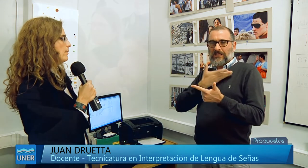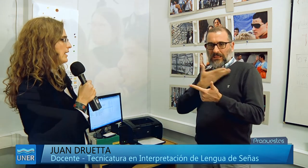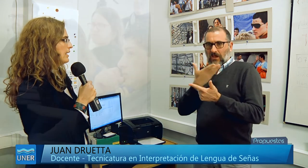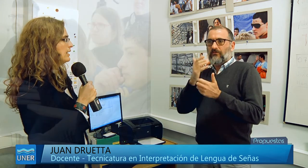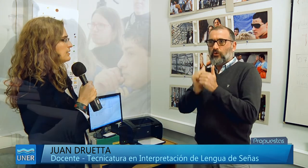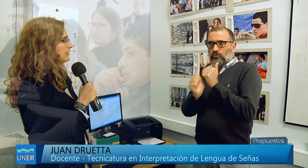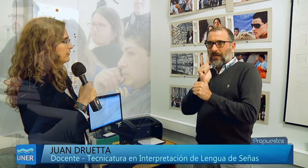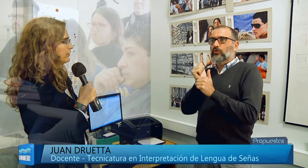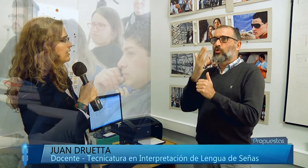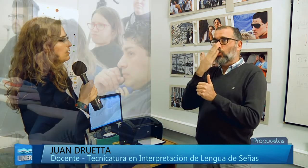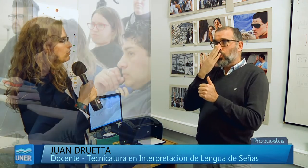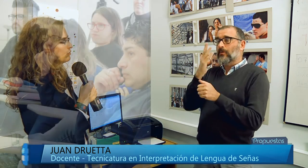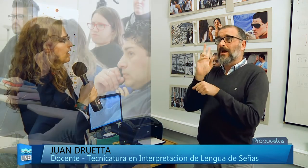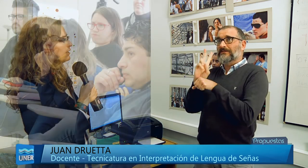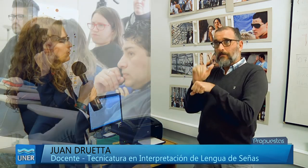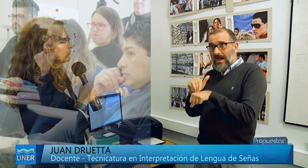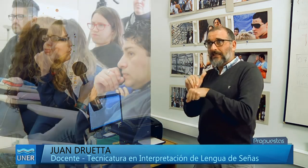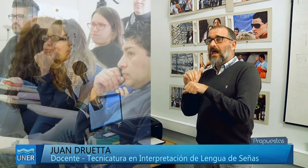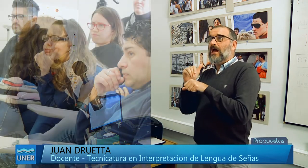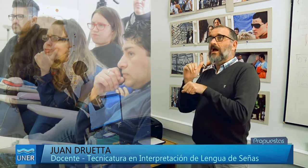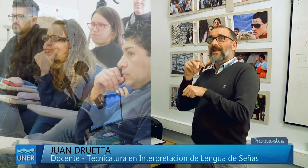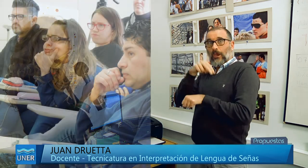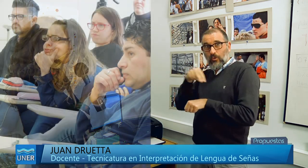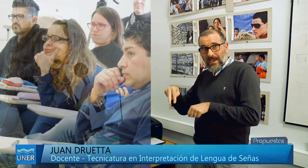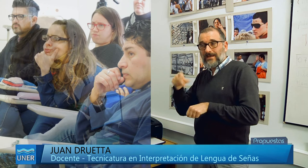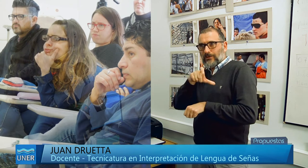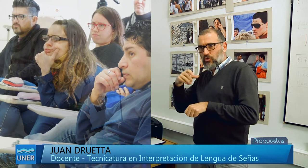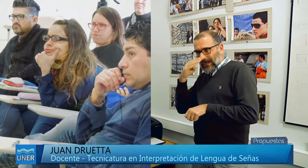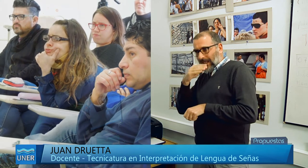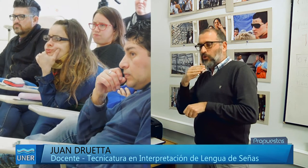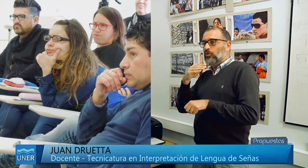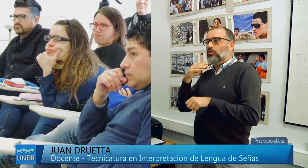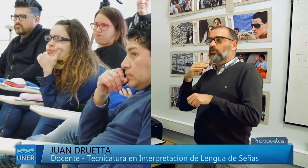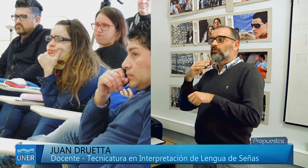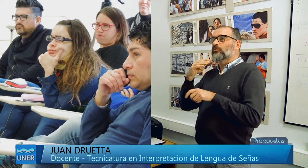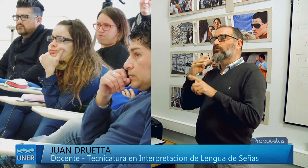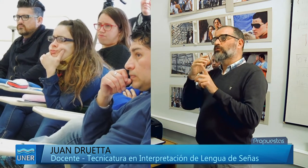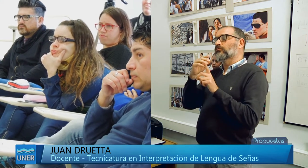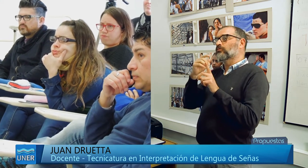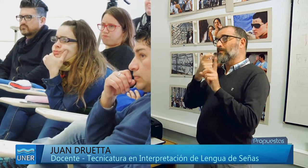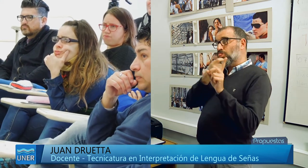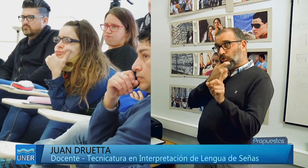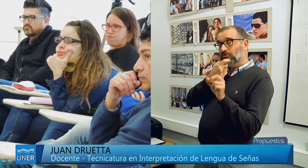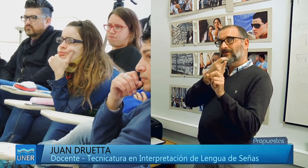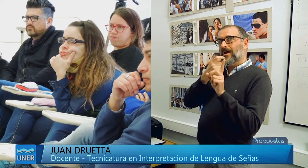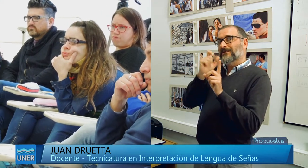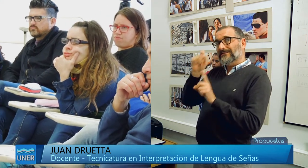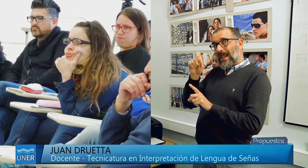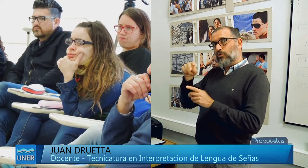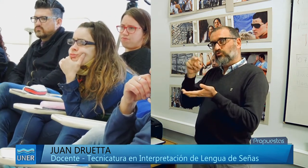Paraná, de Santa Fe, Rosario, Córdoba, Villa María, Neuquén, Río Negro, Mendoza,